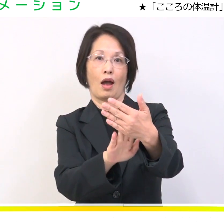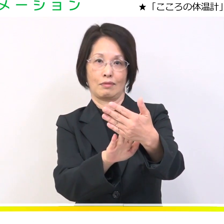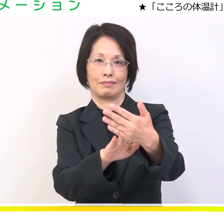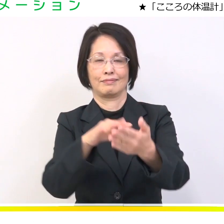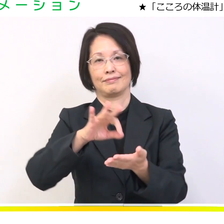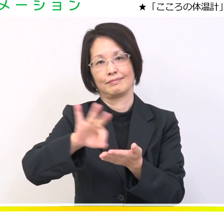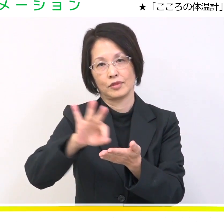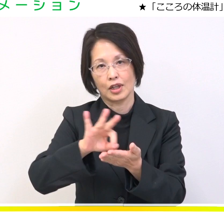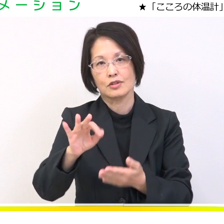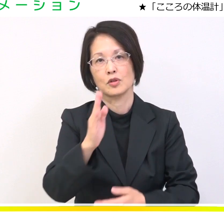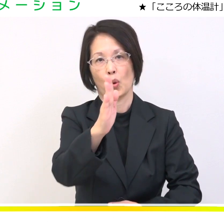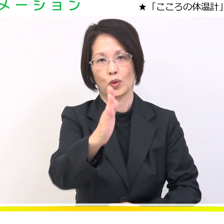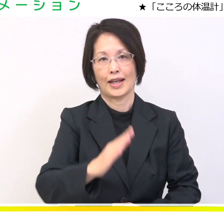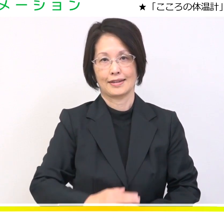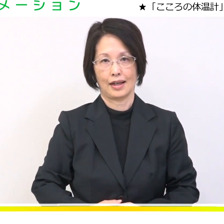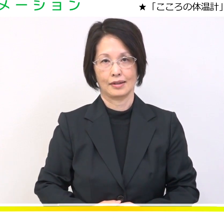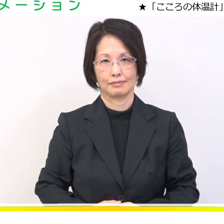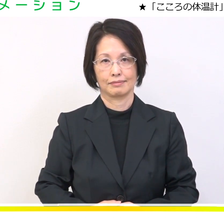ください